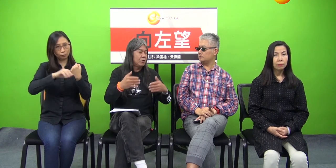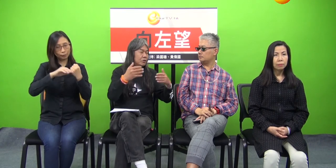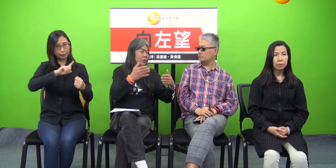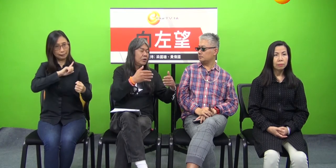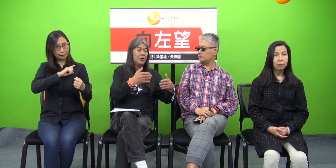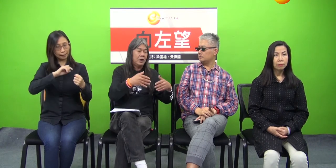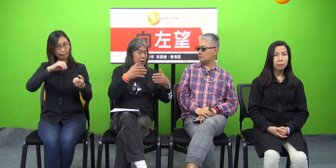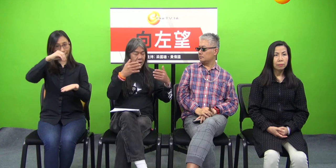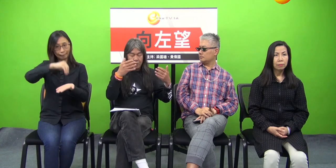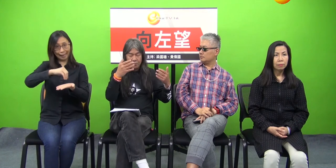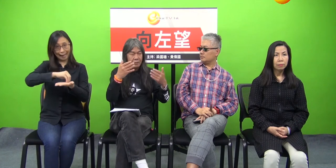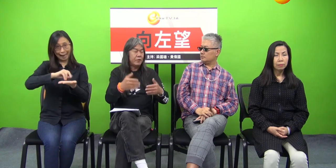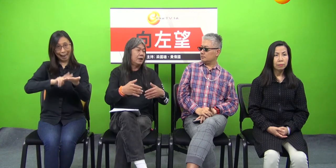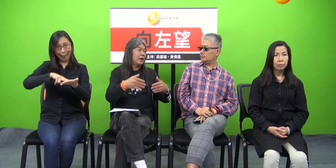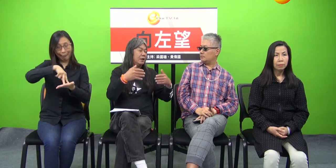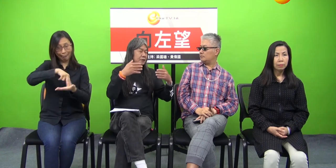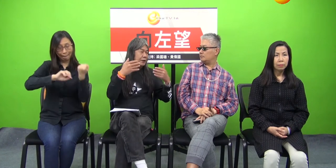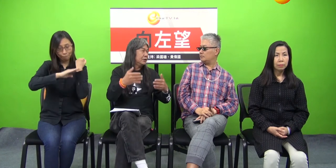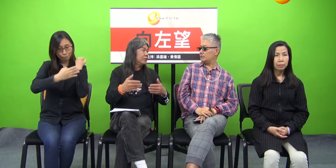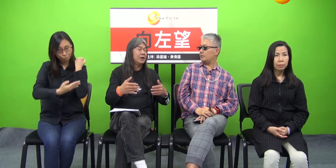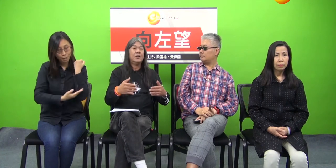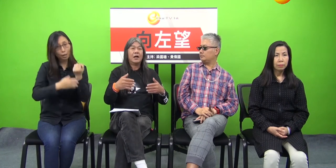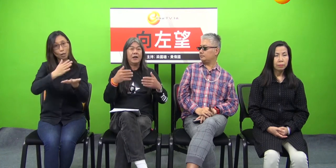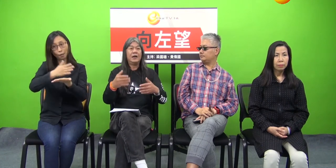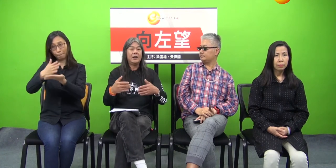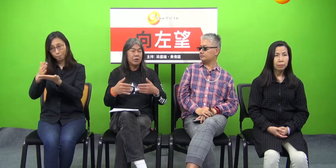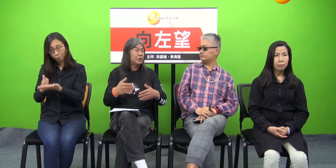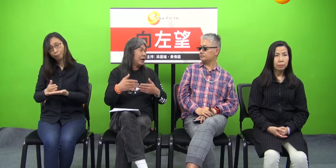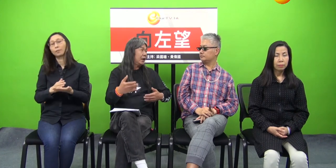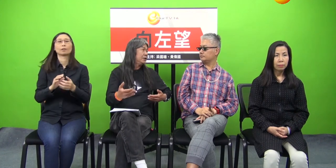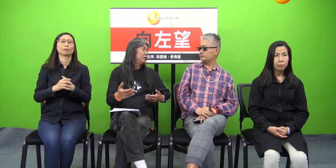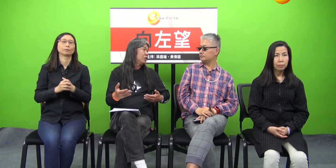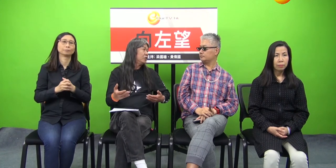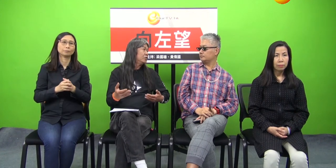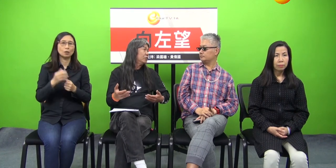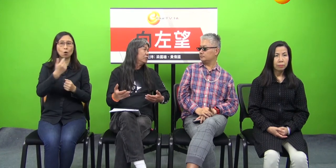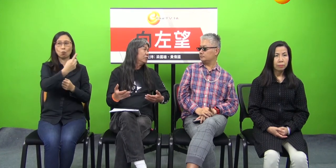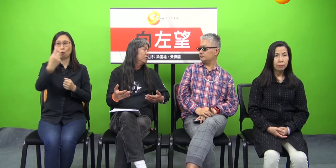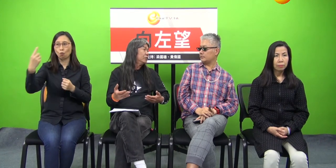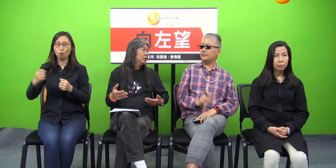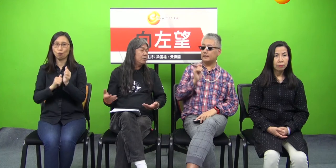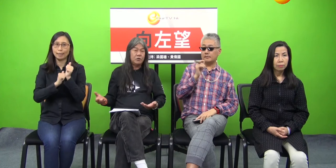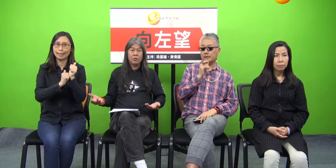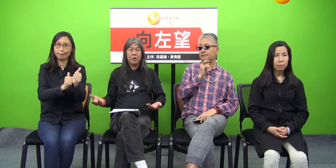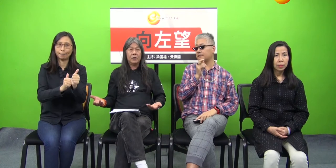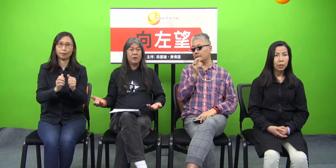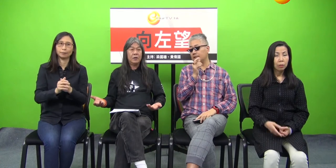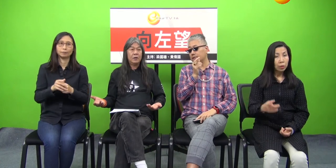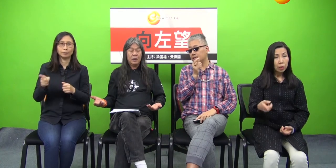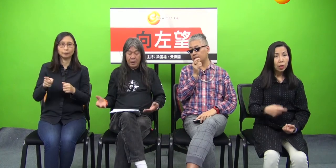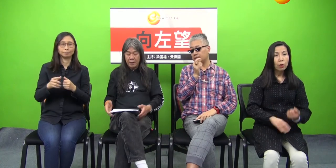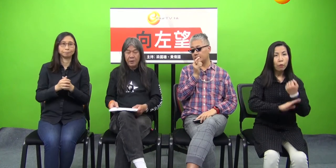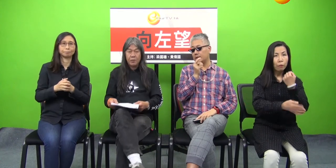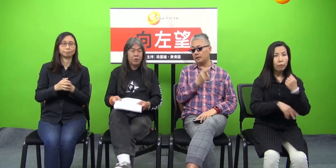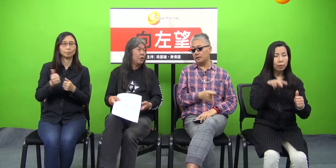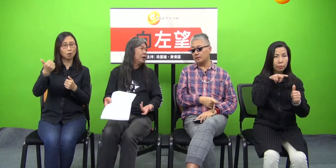包括這個民法啊、刑事法，是令到大家知所遵從。 咁依啲先叫發展嘛？依啲